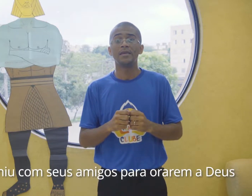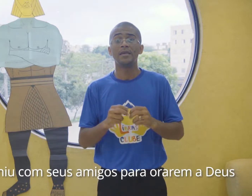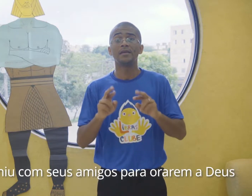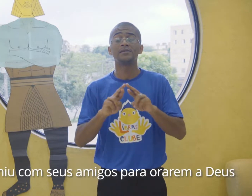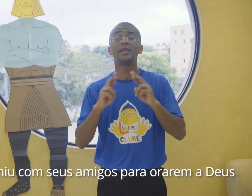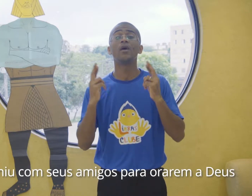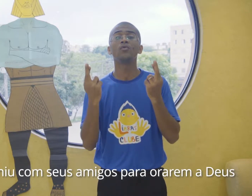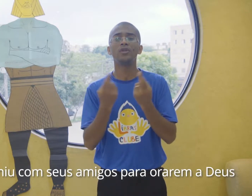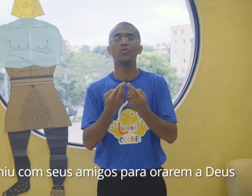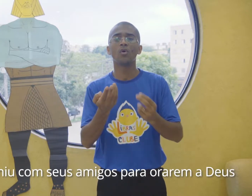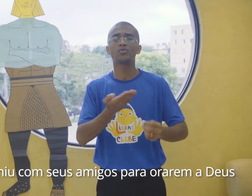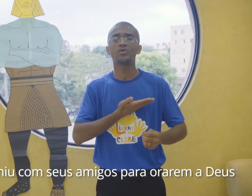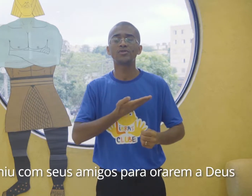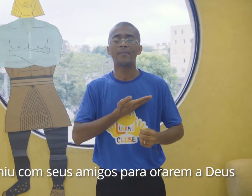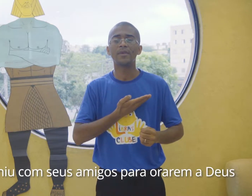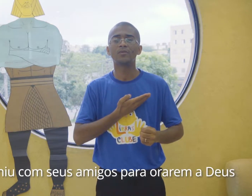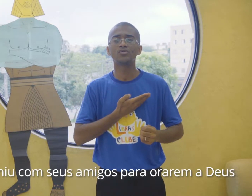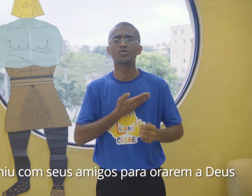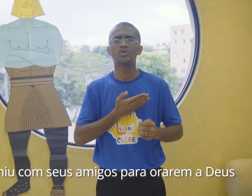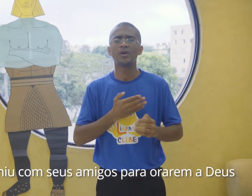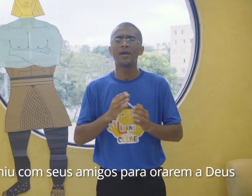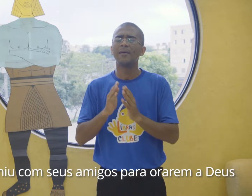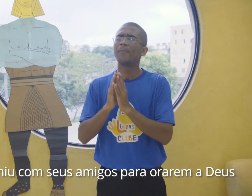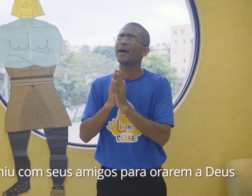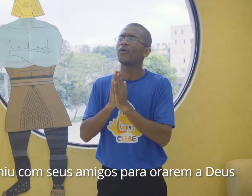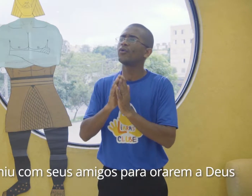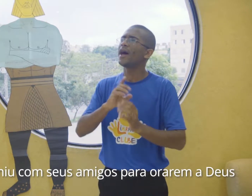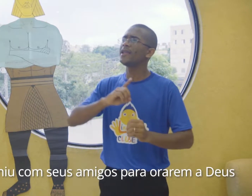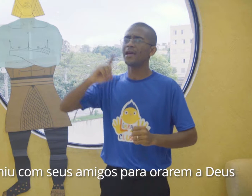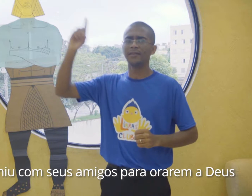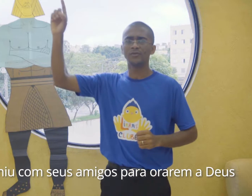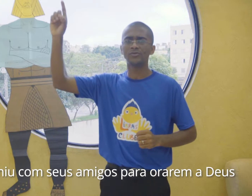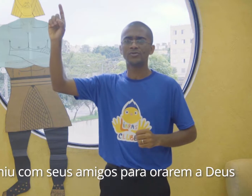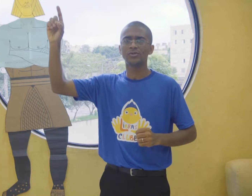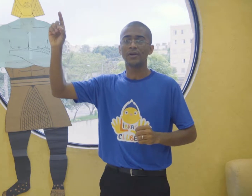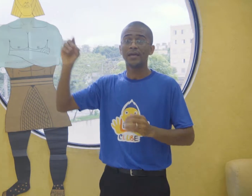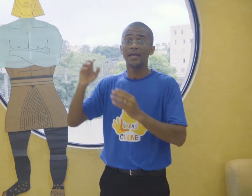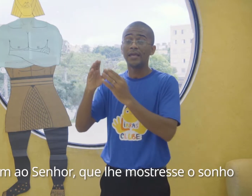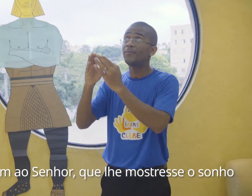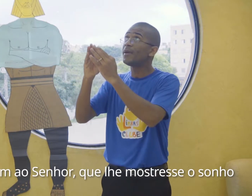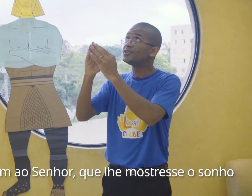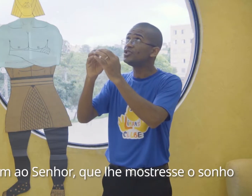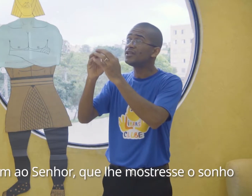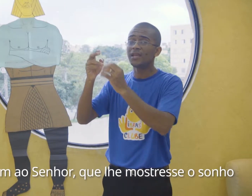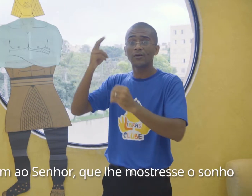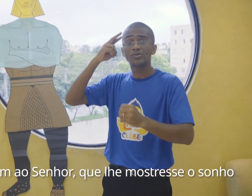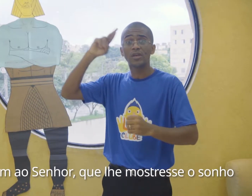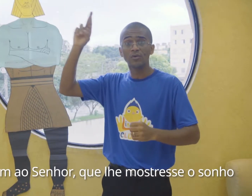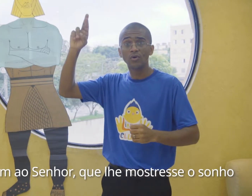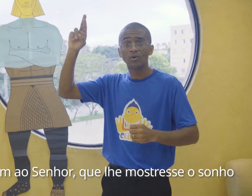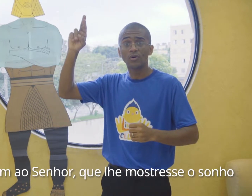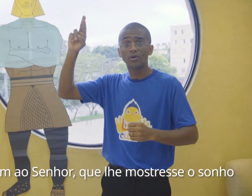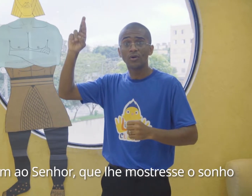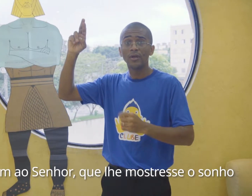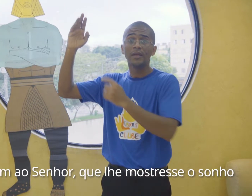e se reuniu com seus amigos para orarem a Deus e pedirem ao Senhor que